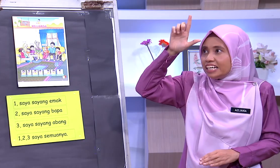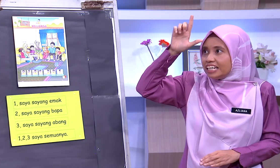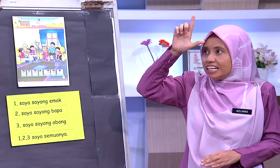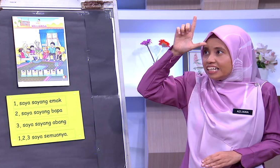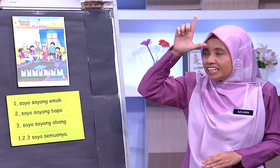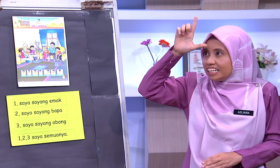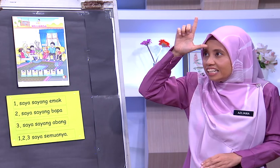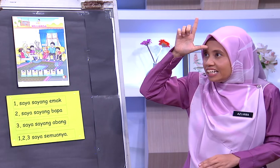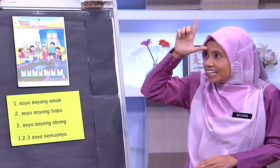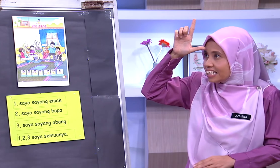blazer